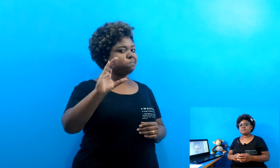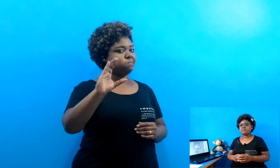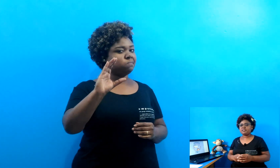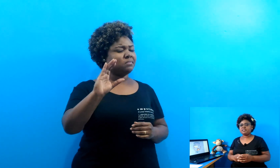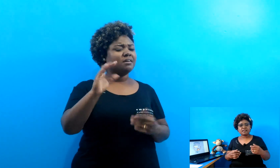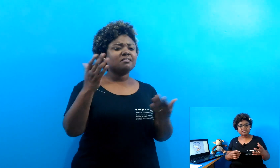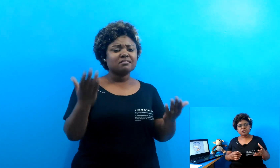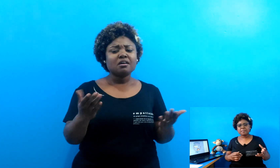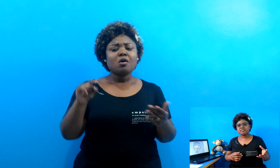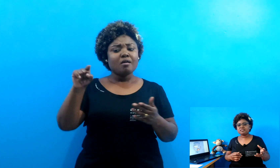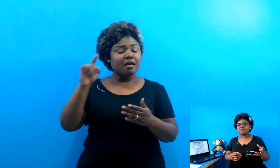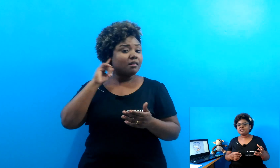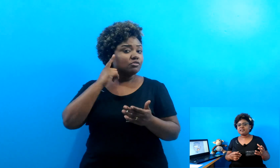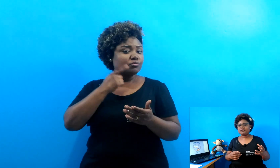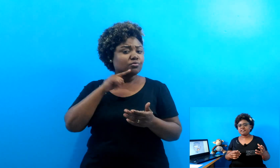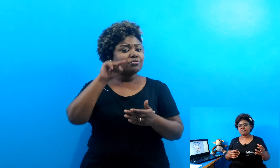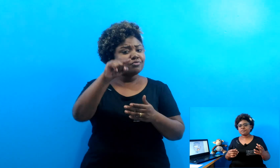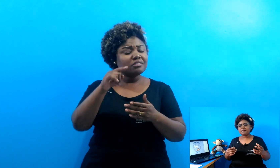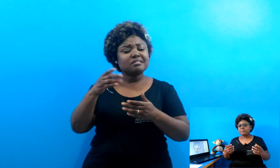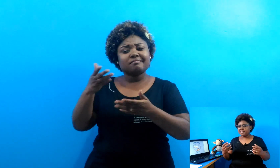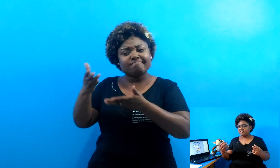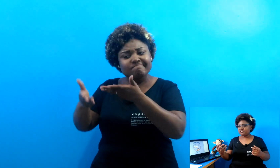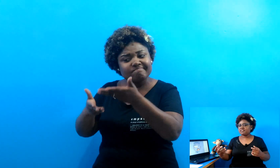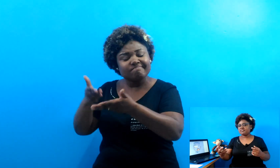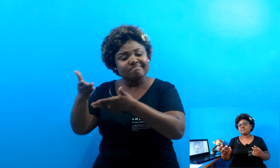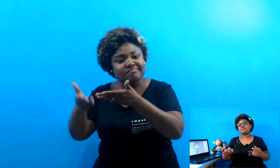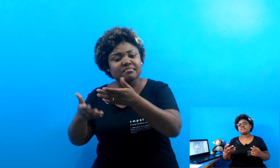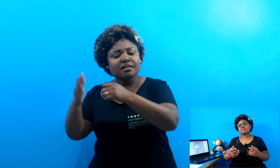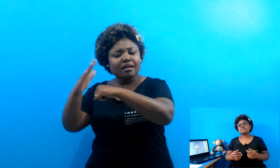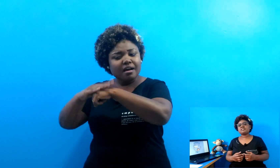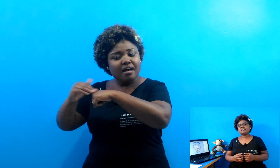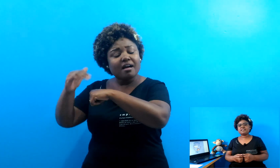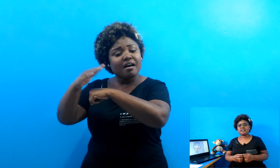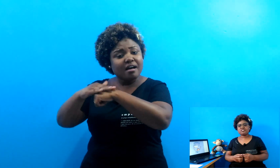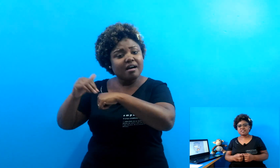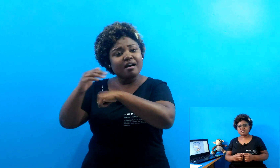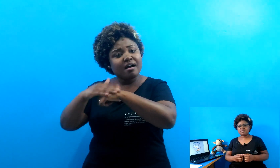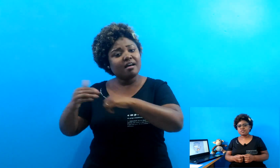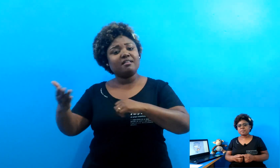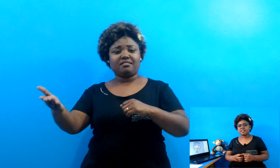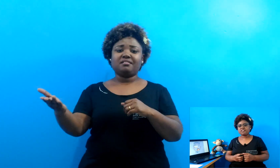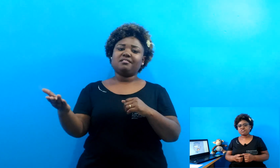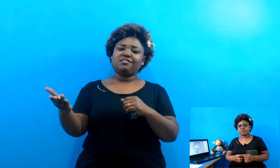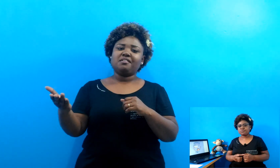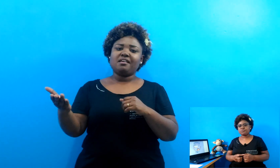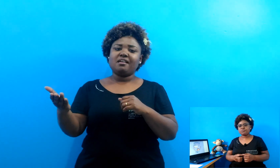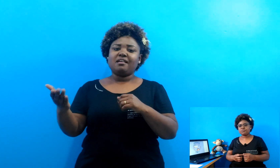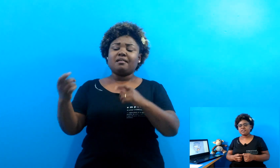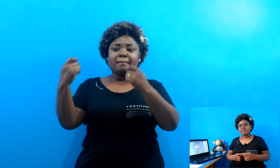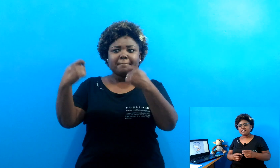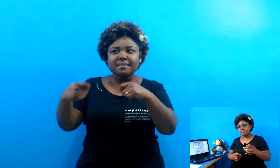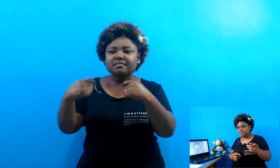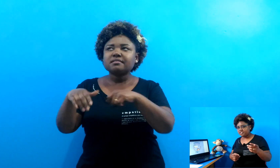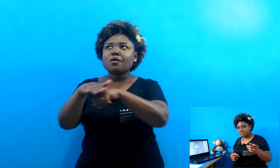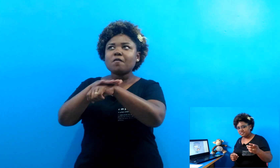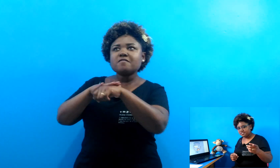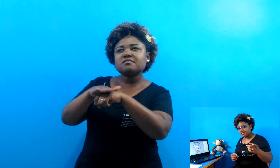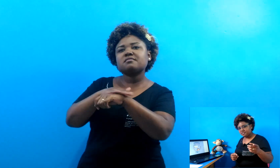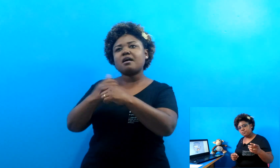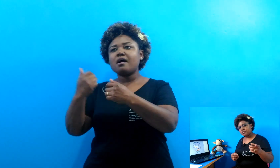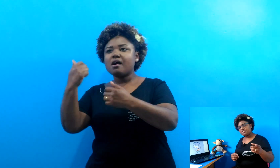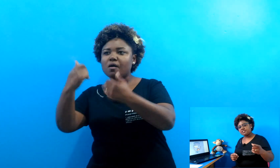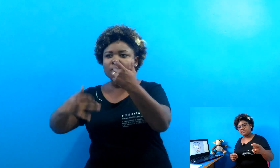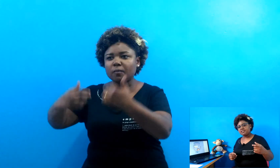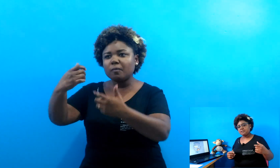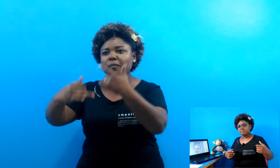para receber. Então pensa com carinho, preste atenção às necessidades desse seu parente surdo e veja se